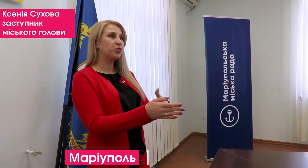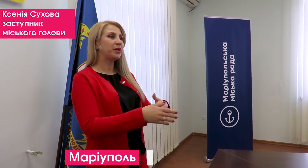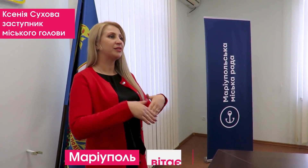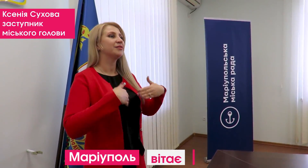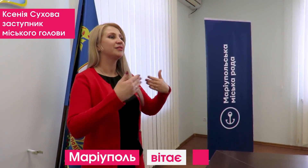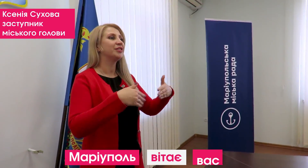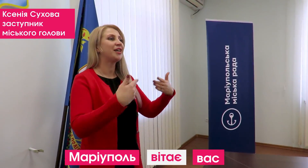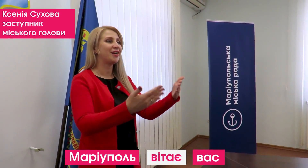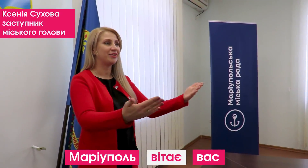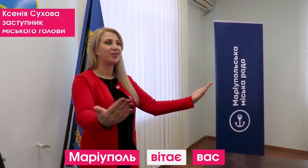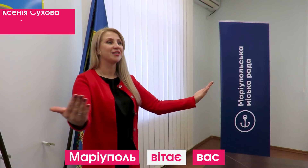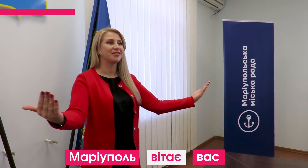Маріуполь вітає вас!